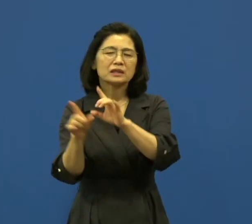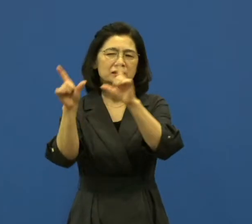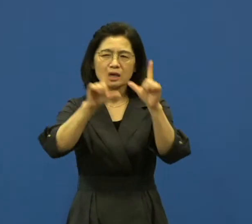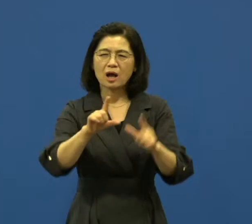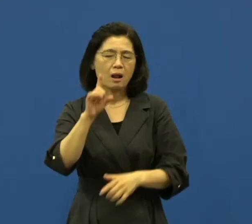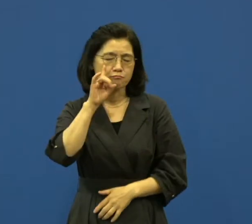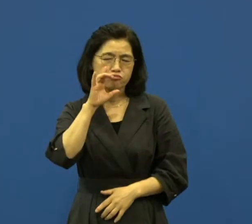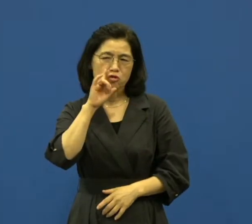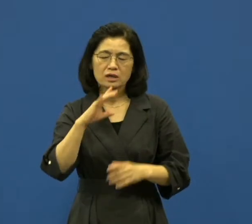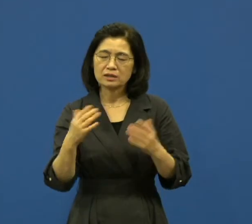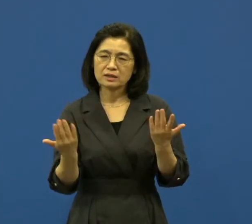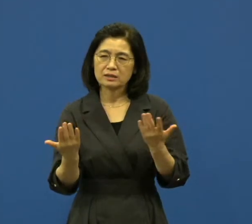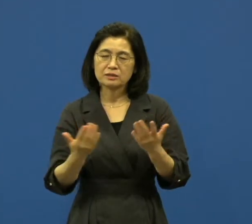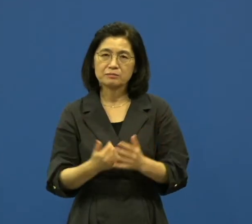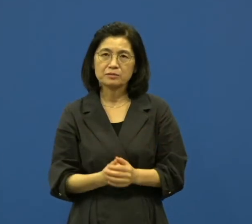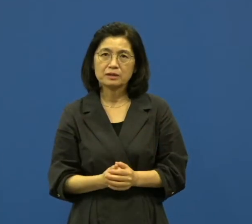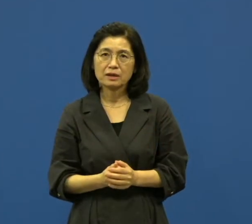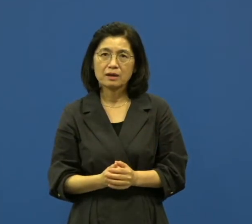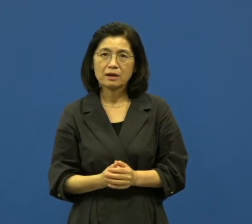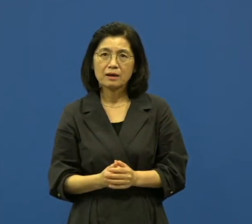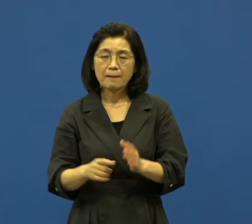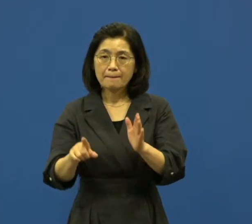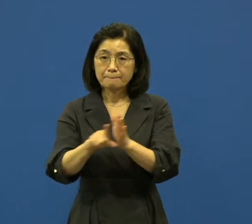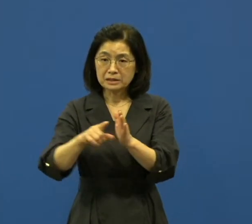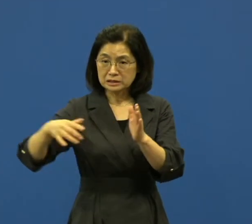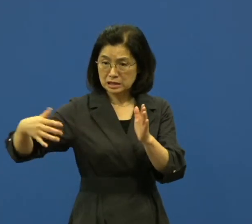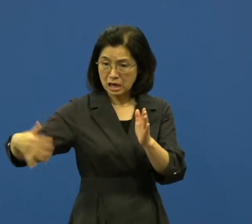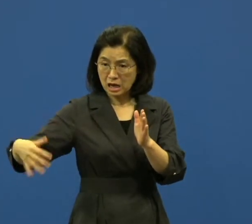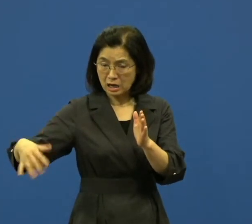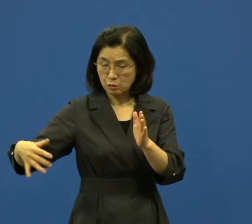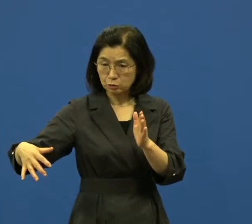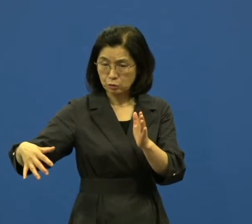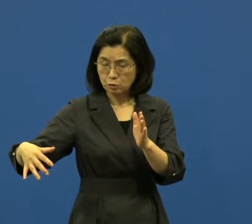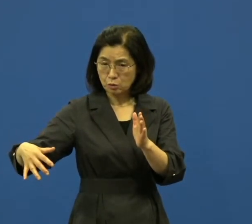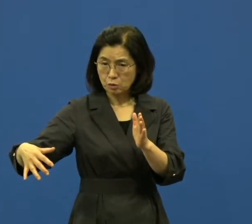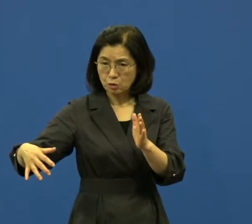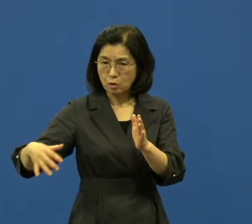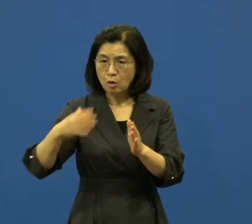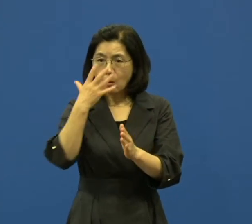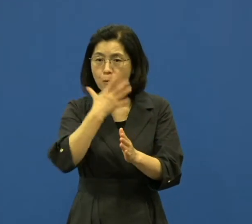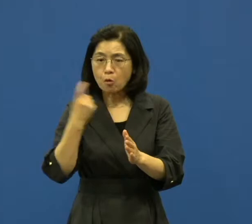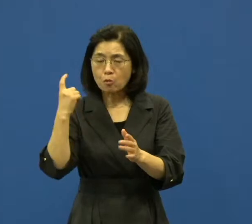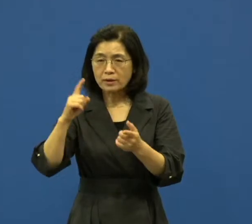그런데 오늘날 믿지 않고도 교회를 다니는 사람들이 있습니다.